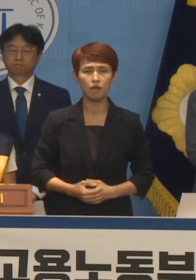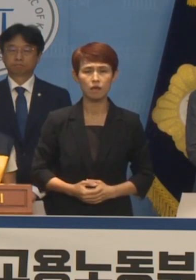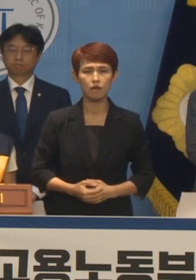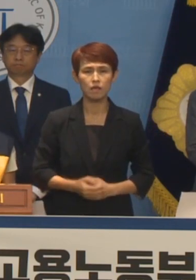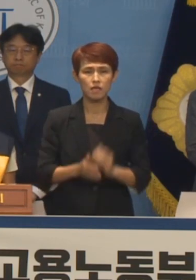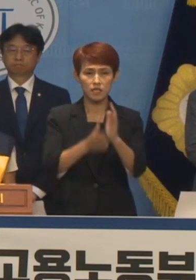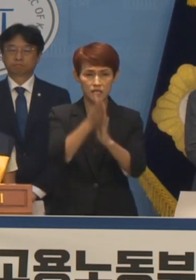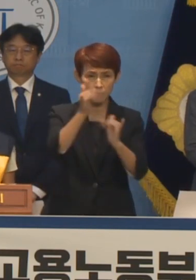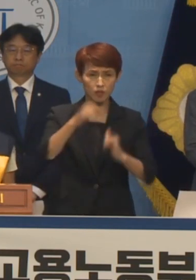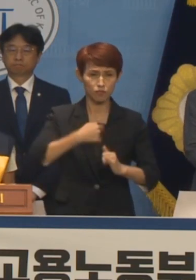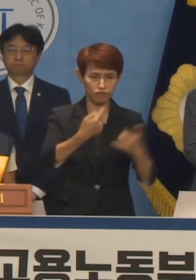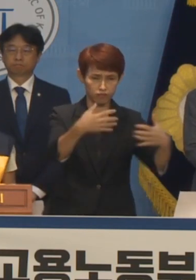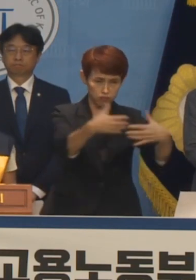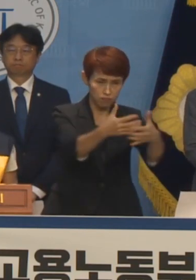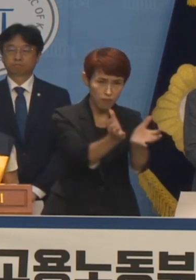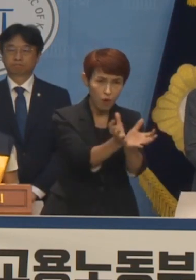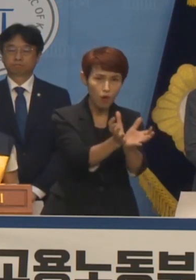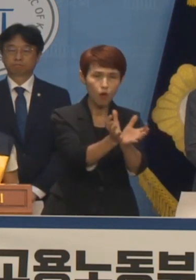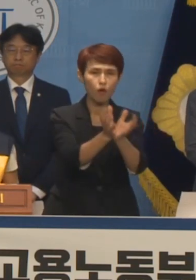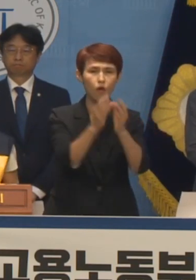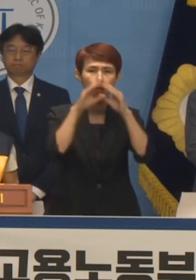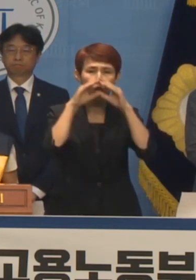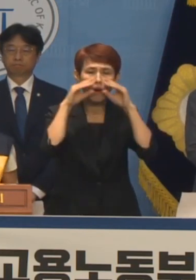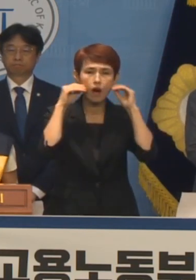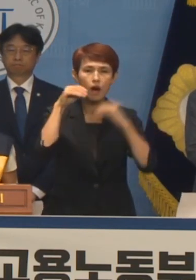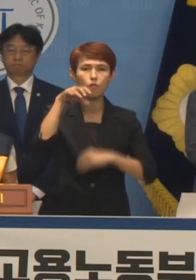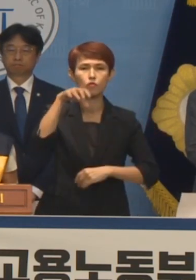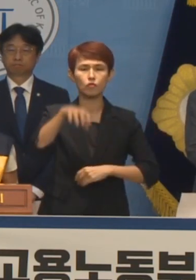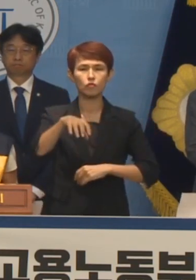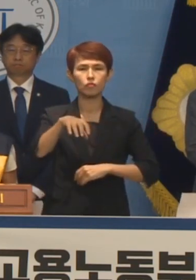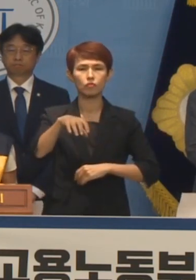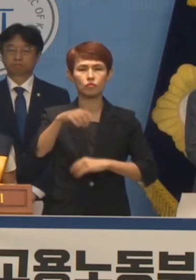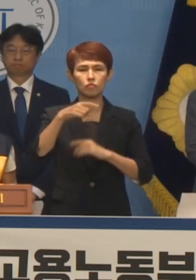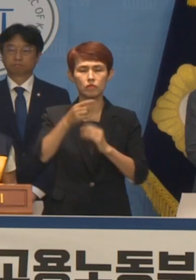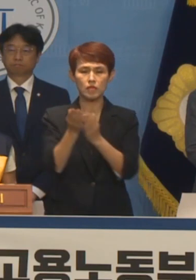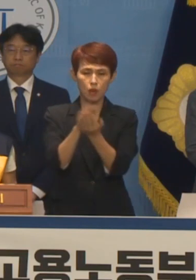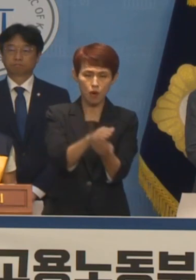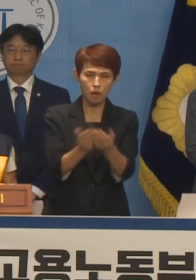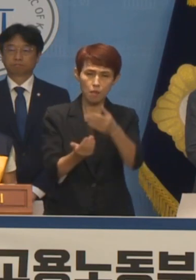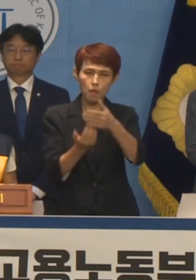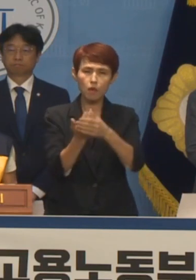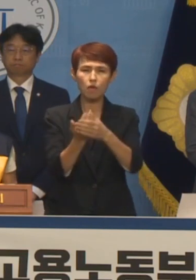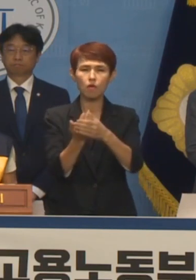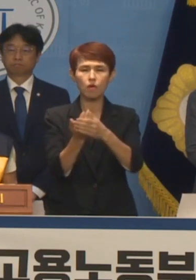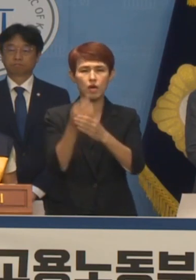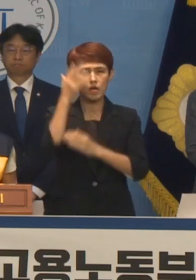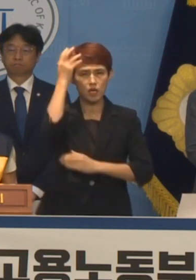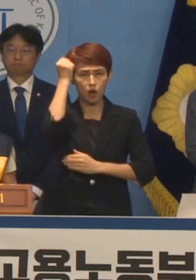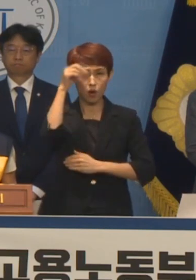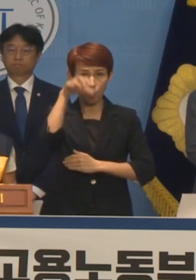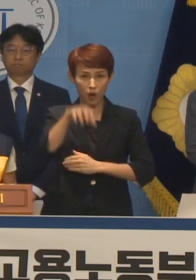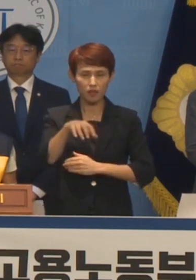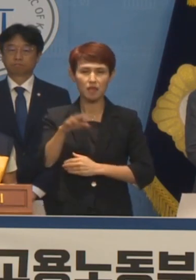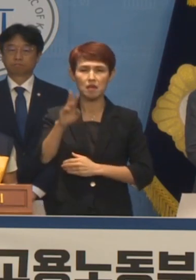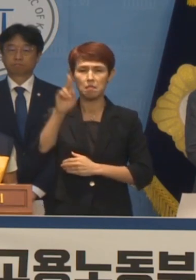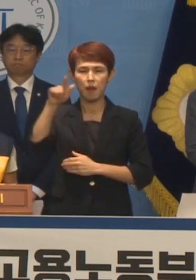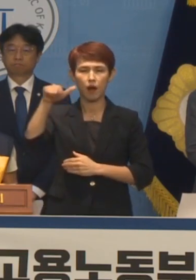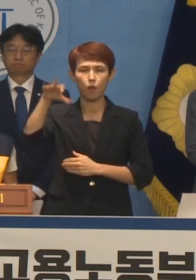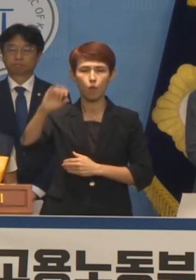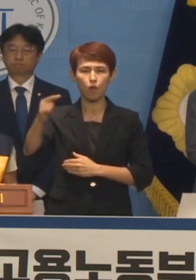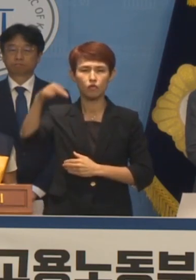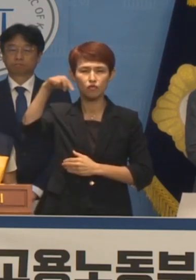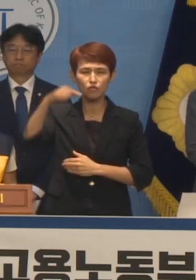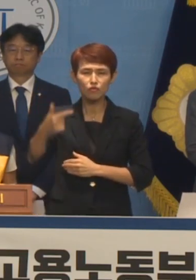시민들이 자발적으로 만들어 놓은 광화문 세월호 기억관을 두고 박원순이 남기고 간 붉은 유산이니 대청소해야